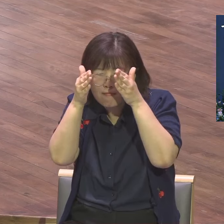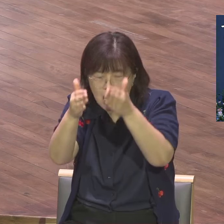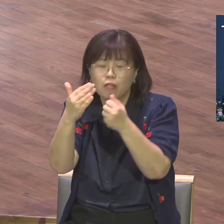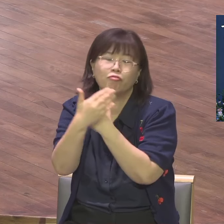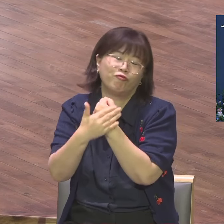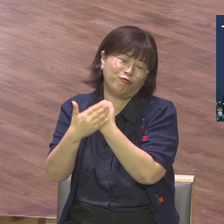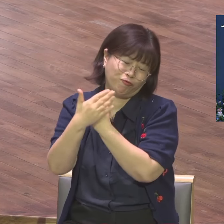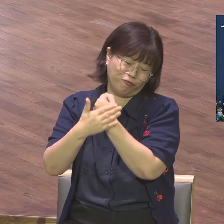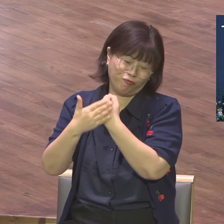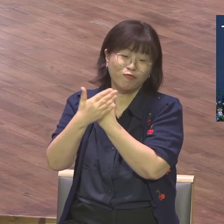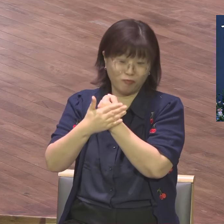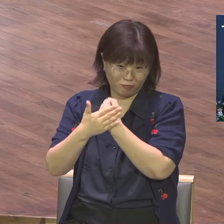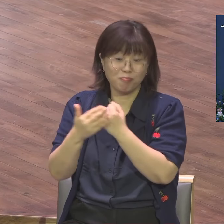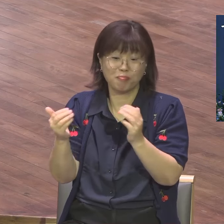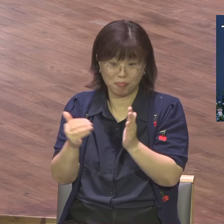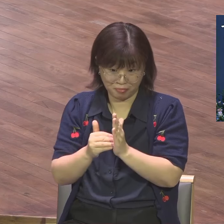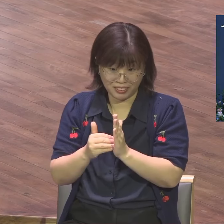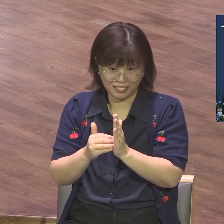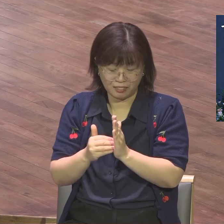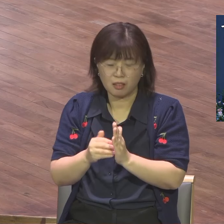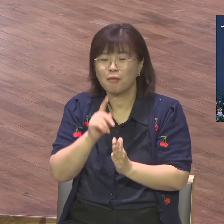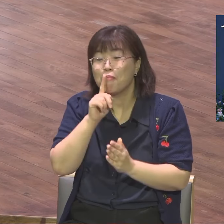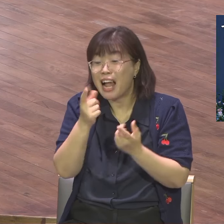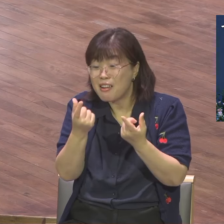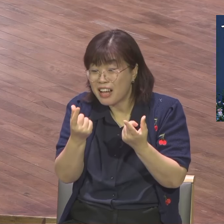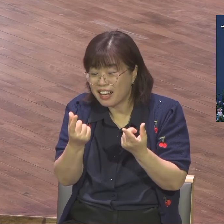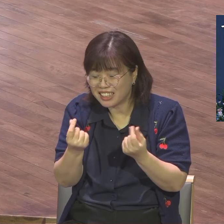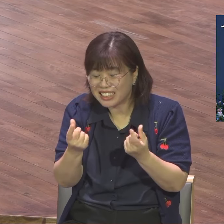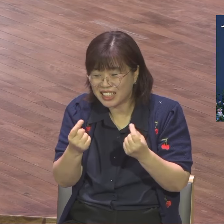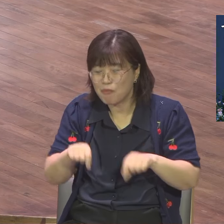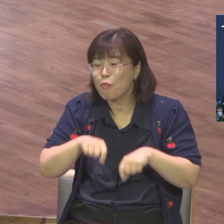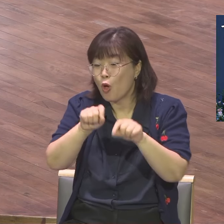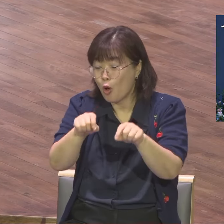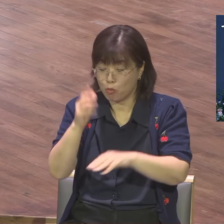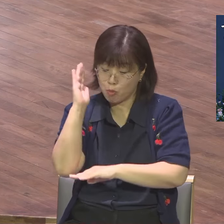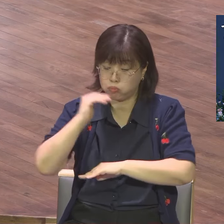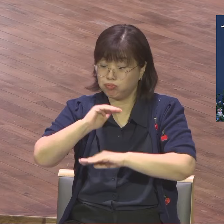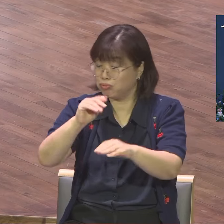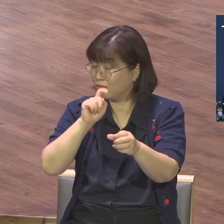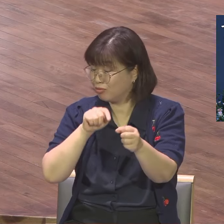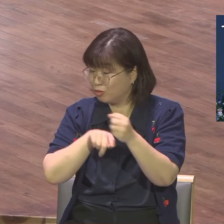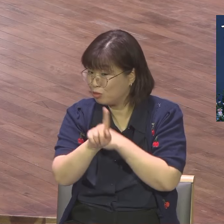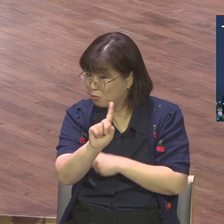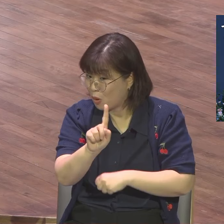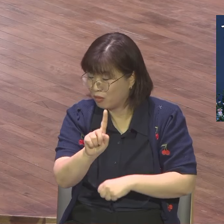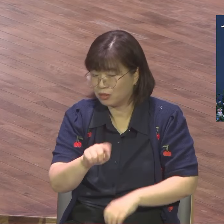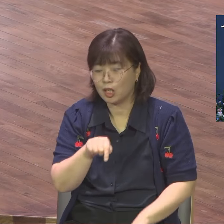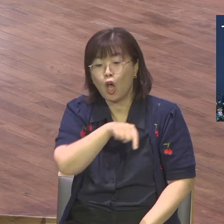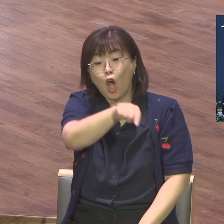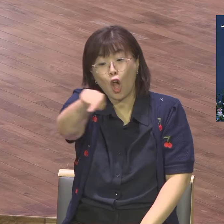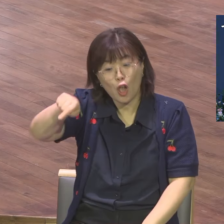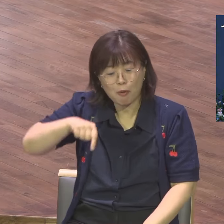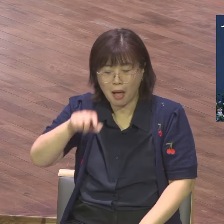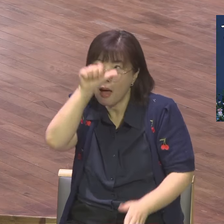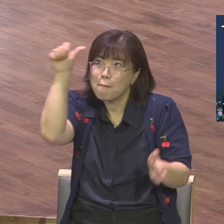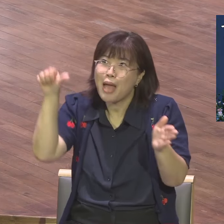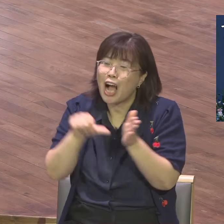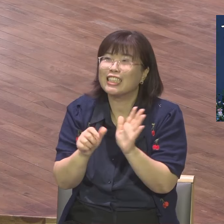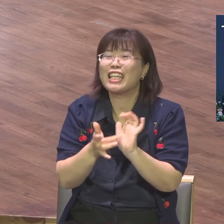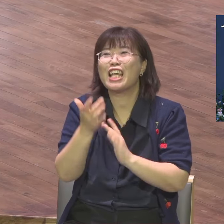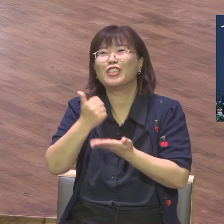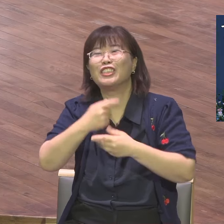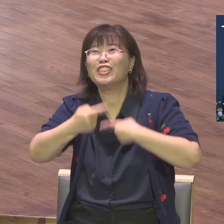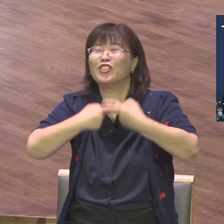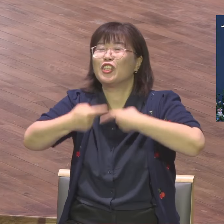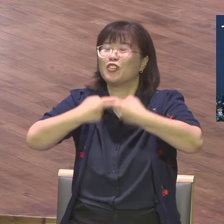얼굴과 얼굴을 대합니다. 우리가 천국 가면 그렇게 그 평생을 이름 불러왔던 예수님을 이제 예수 보게